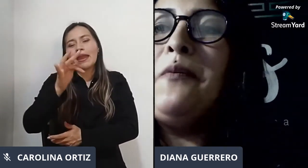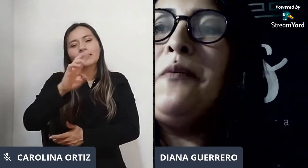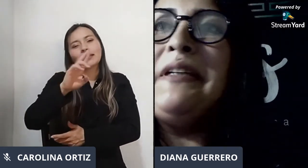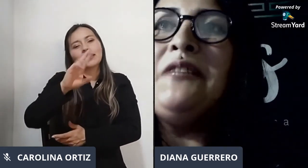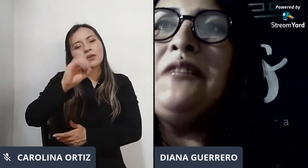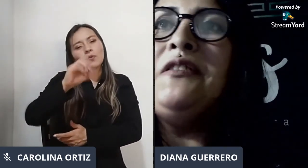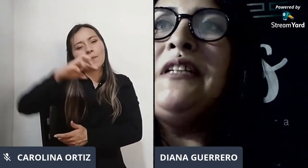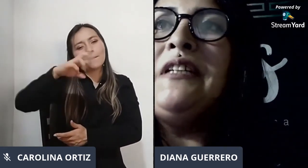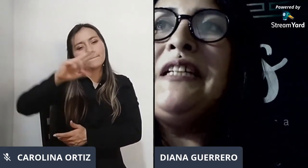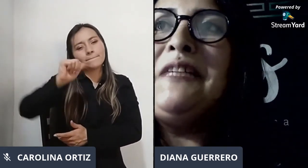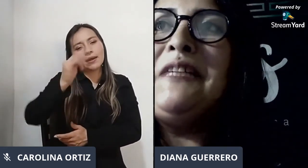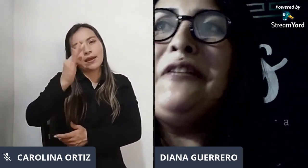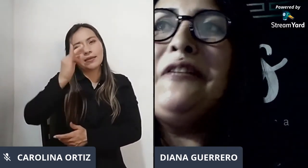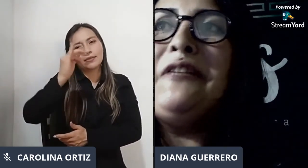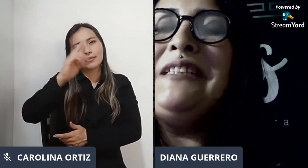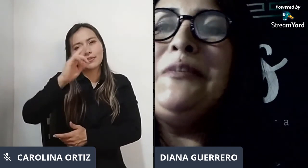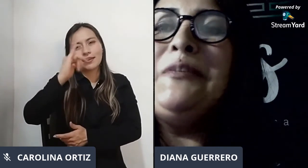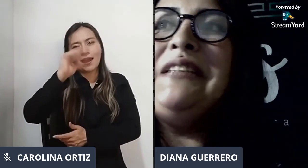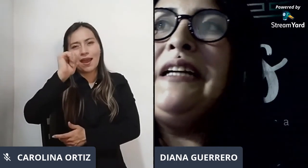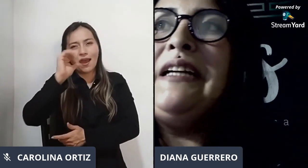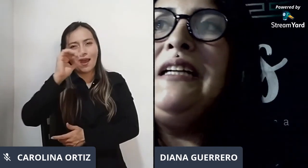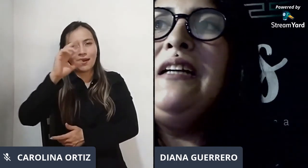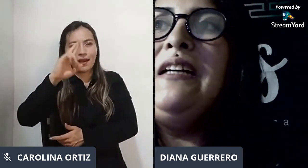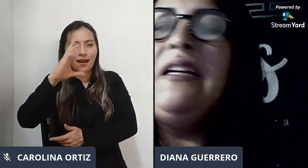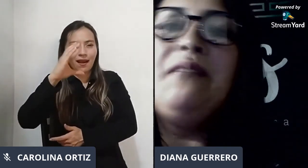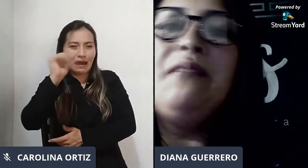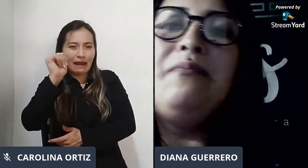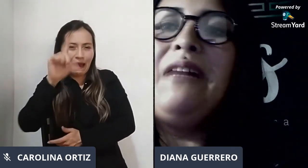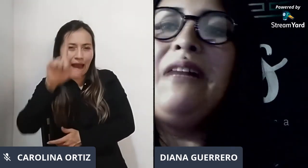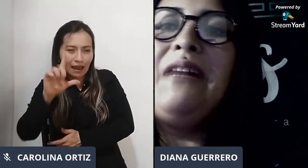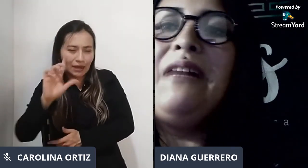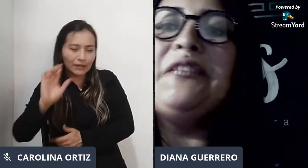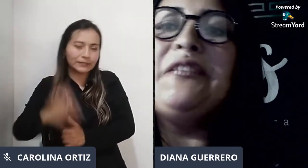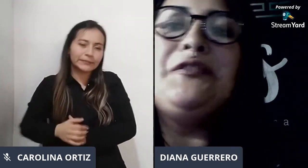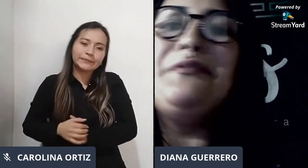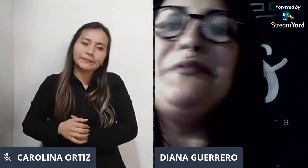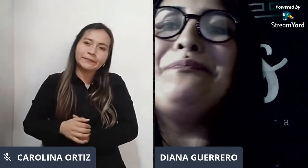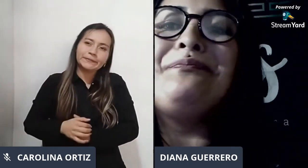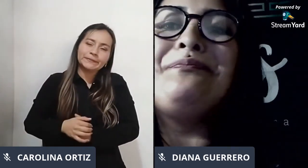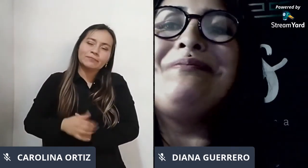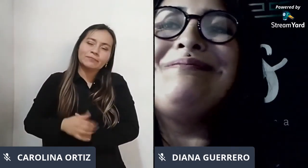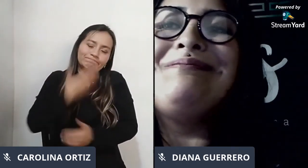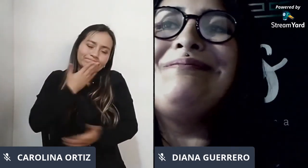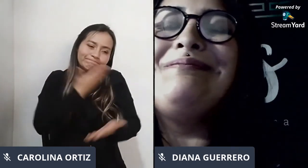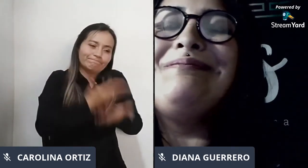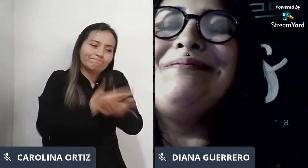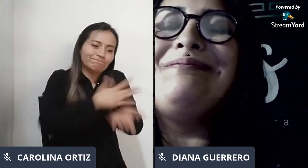ahora, compañeros. Y bueno, gracias por estar aquí apoyándonos.